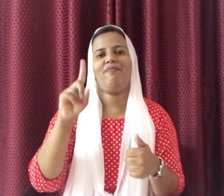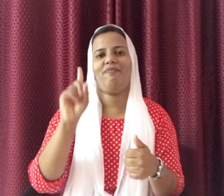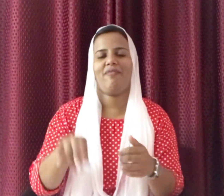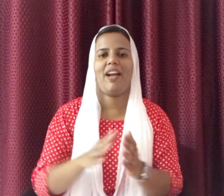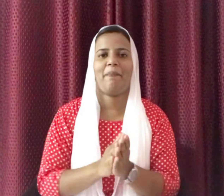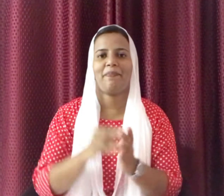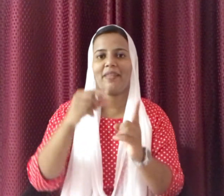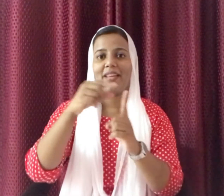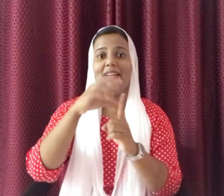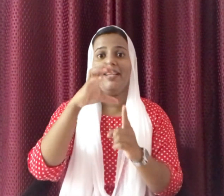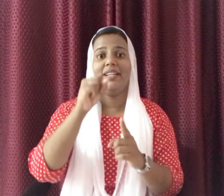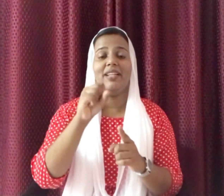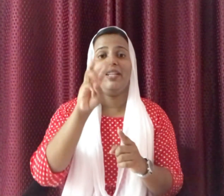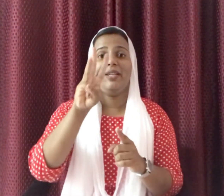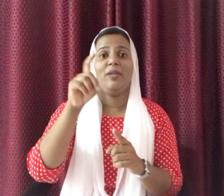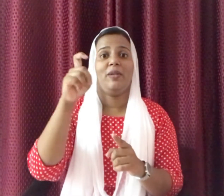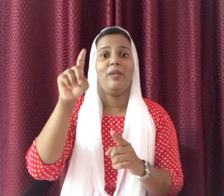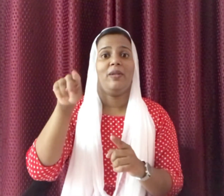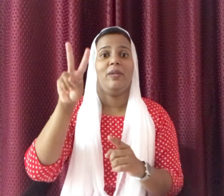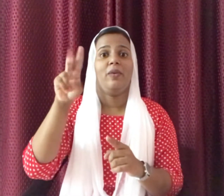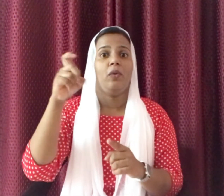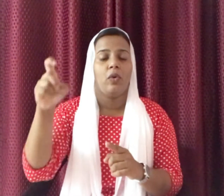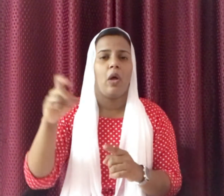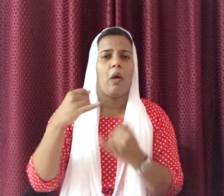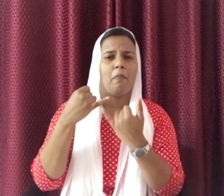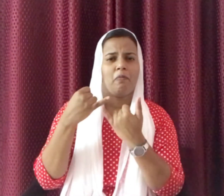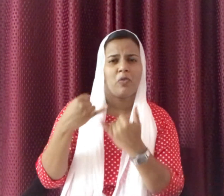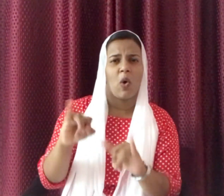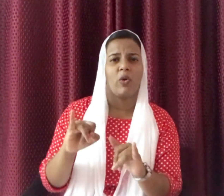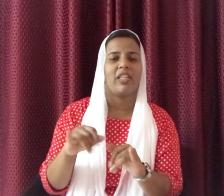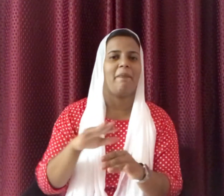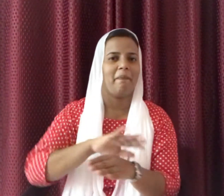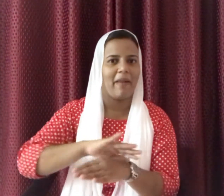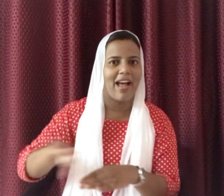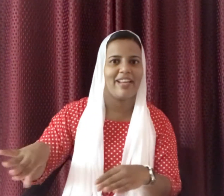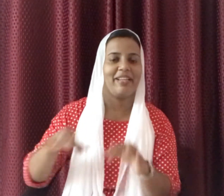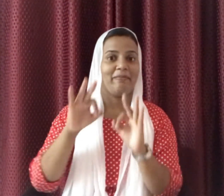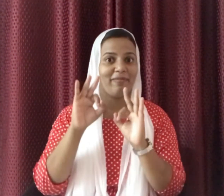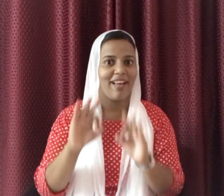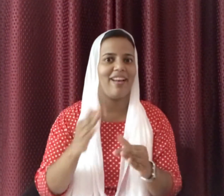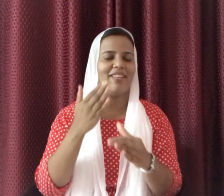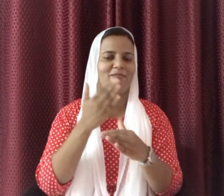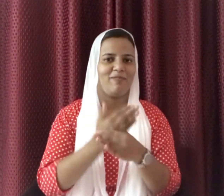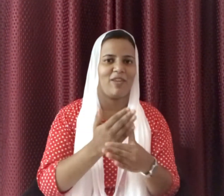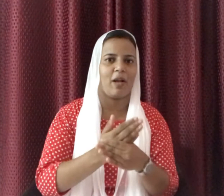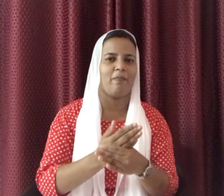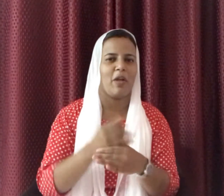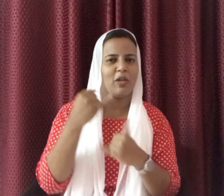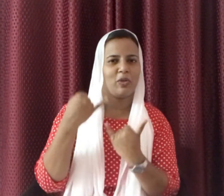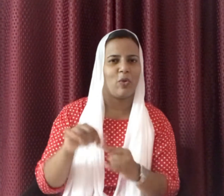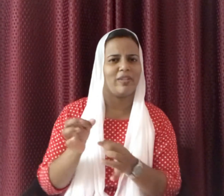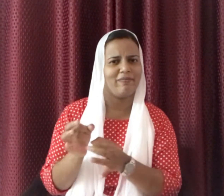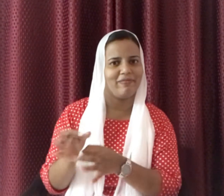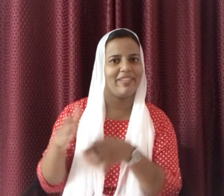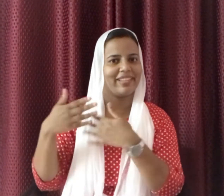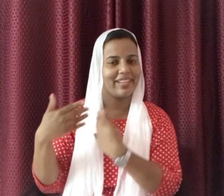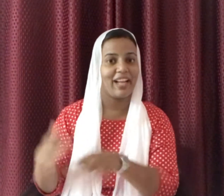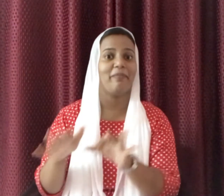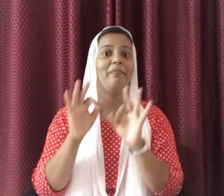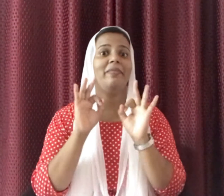ജയിക്കുന്നവരായിരിക്കണം. സങ്കീർത്തനം 37:27 പറഞ്ഞു, ദോഷം വിട്ടൊഴിഞ്ഞ് ഗുണം ചെയ്യുക, ദോഷത്തെ വിട്ടുകളയുക, എന്നിട്ട് എന്ത് ചെയ്യണം? ഗുണം